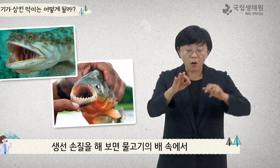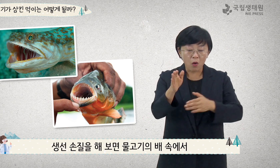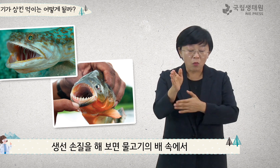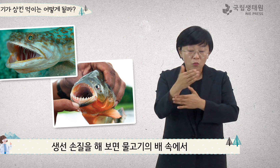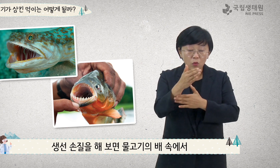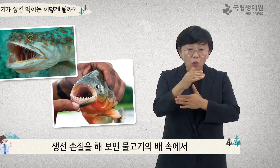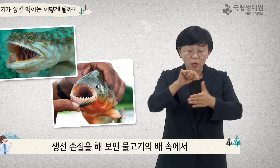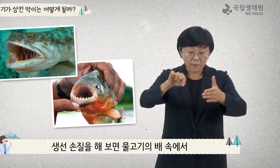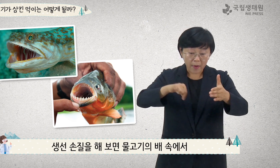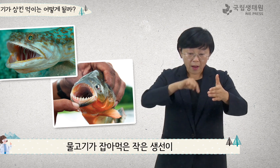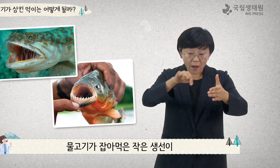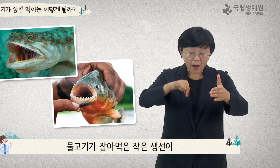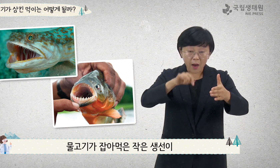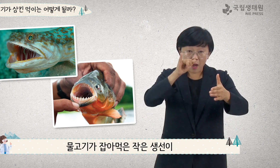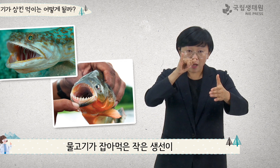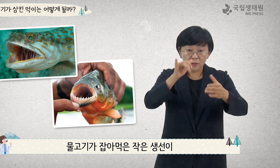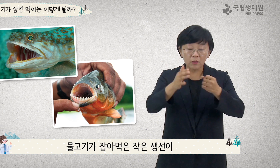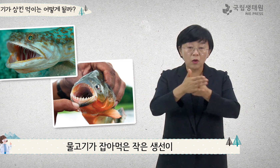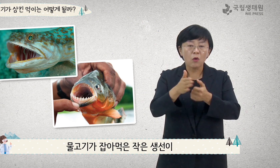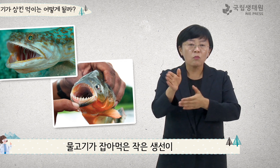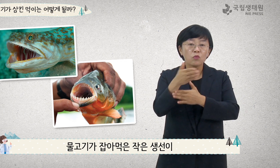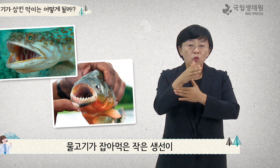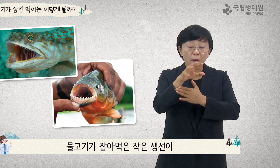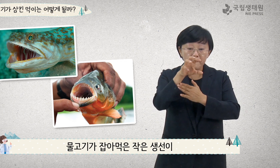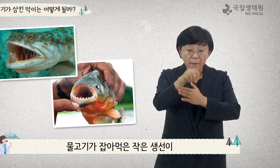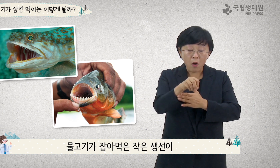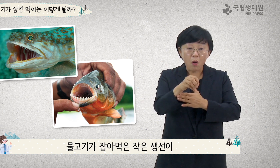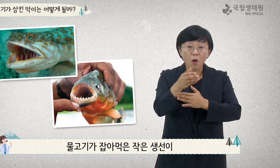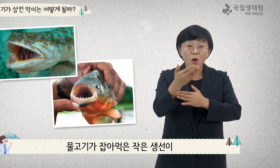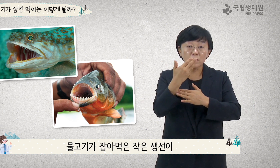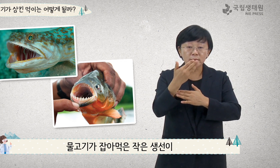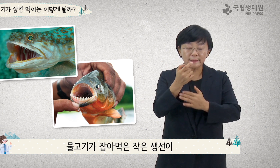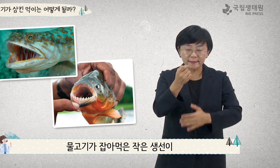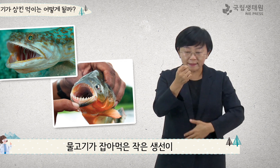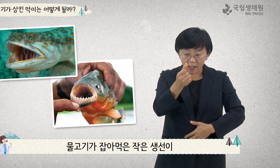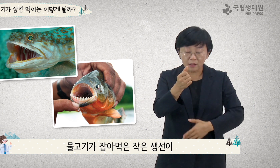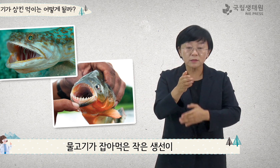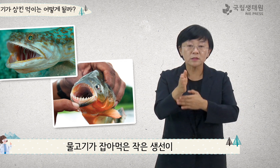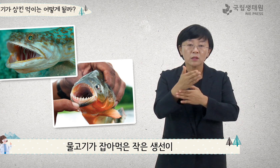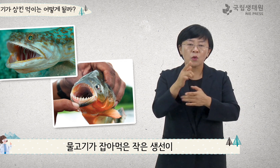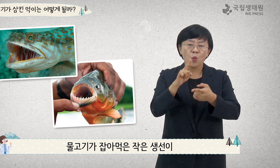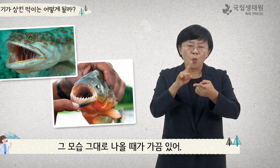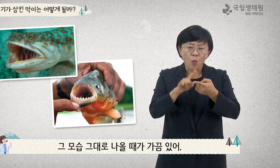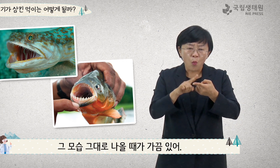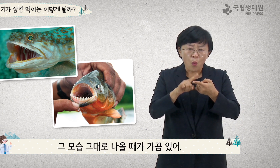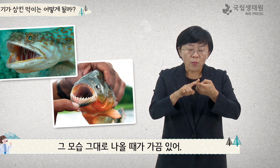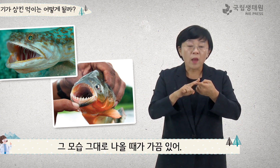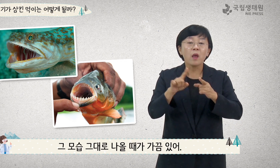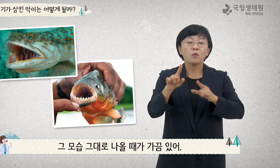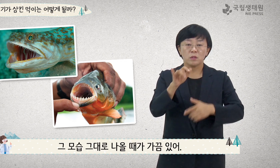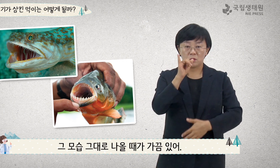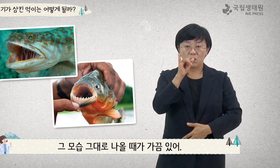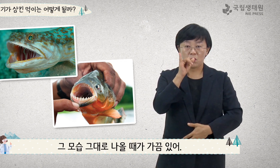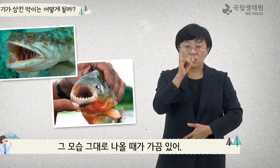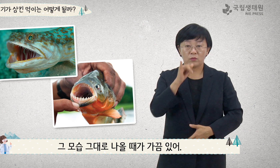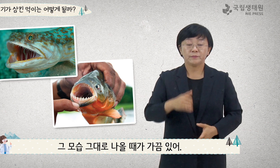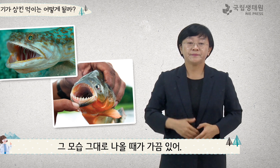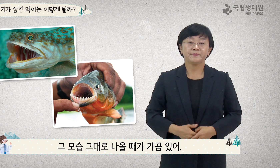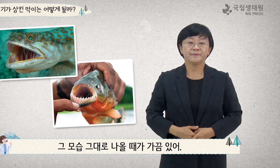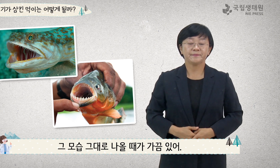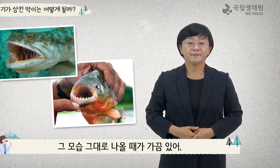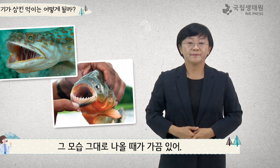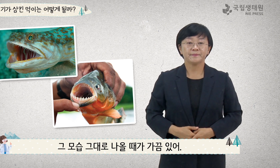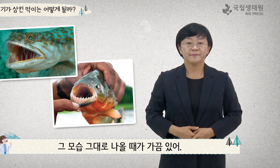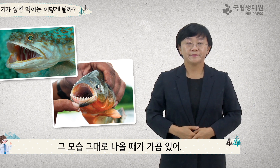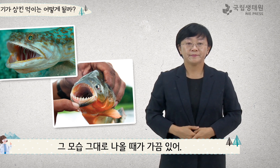물고기의 뱃속에서 물고기가 잡아먹은 작은 생선이 그 모습 그대로 나올 때가